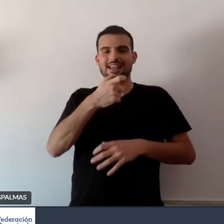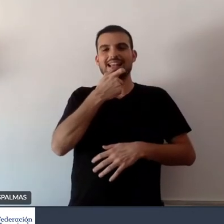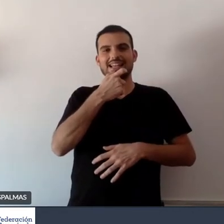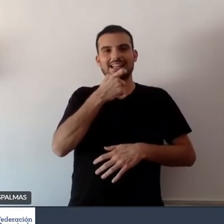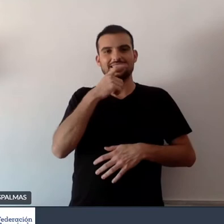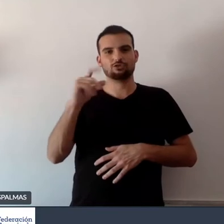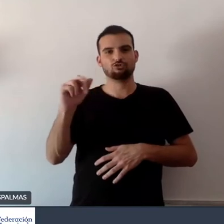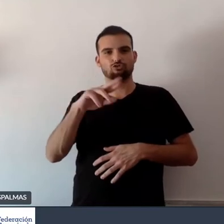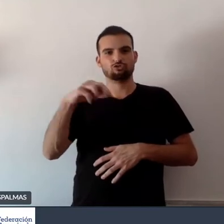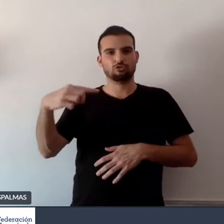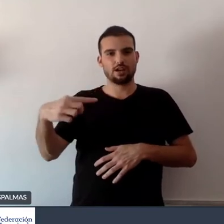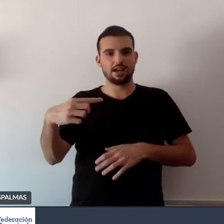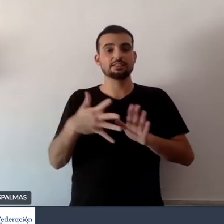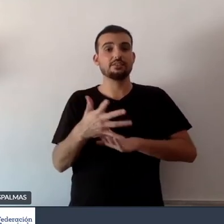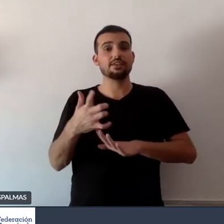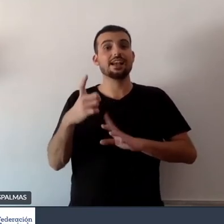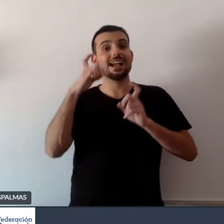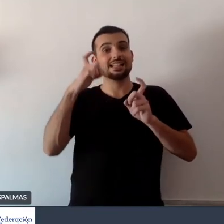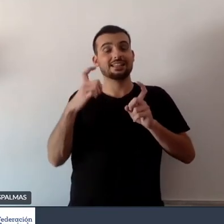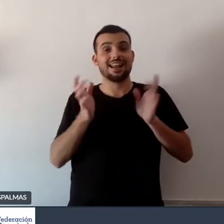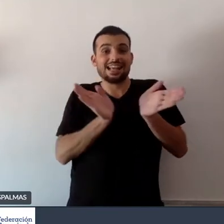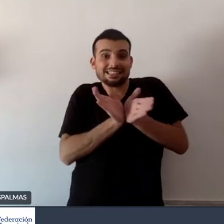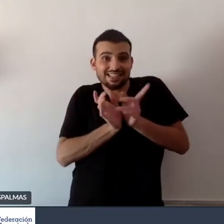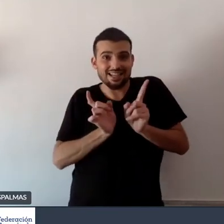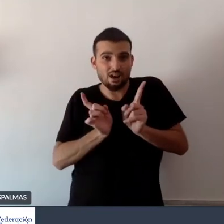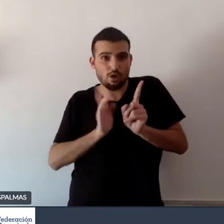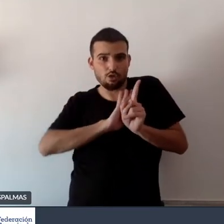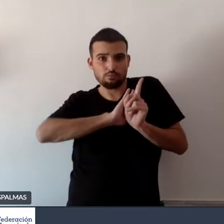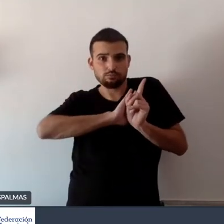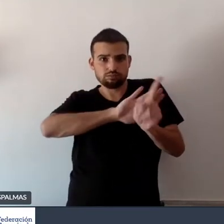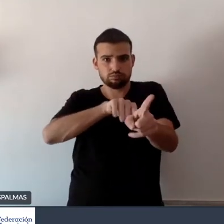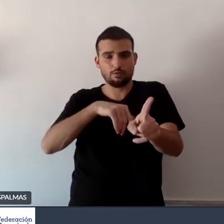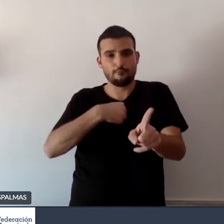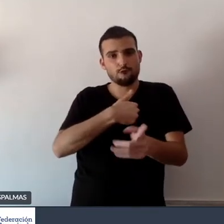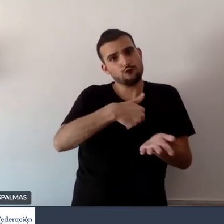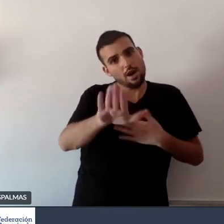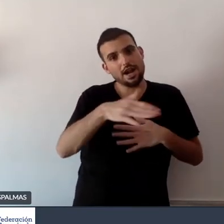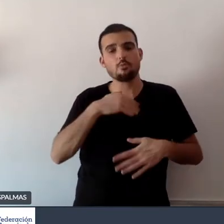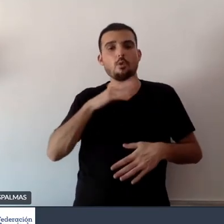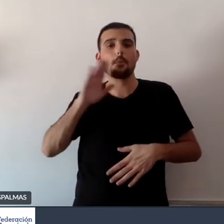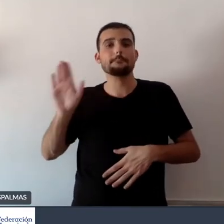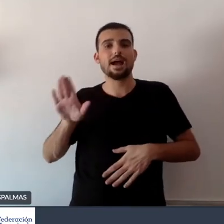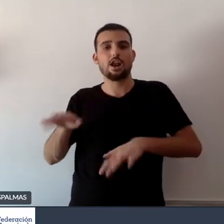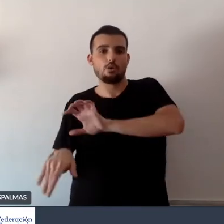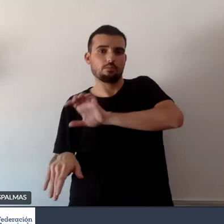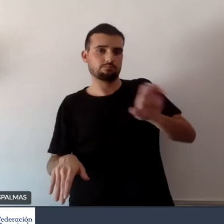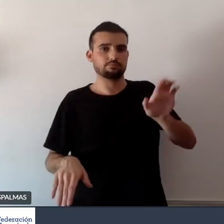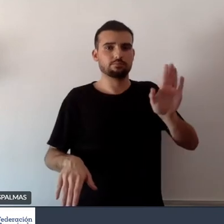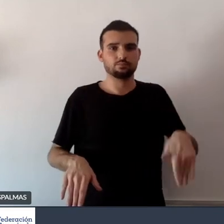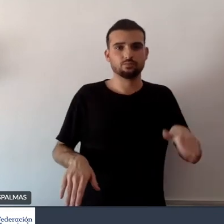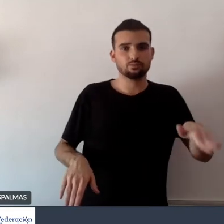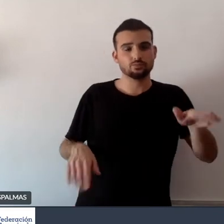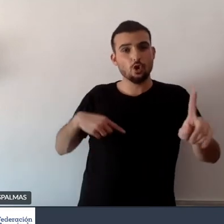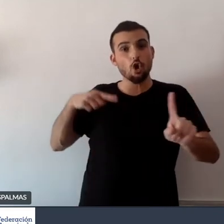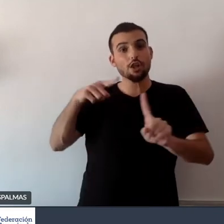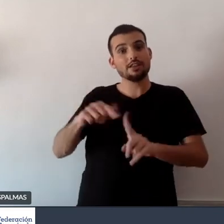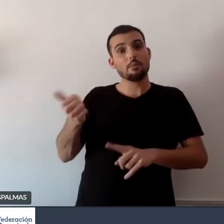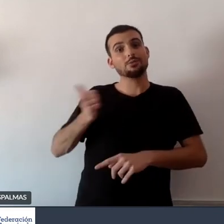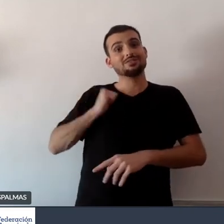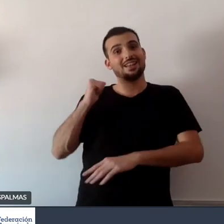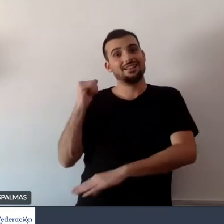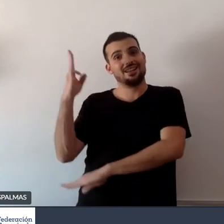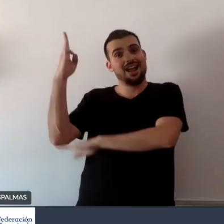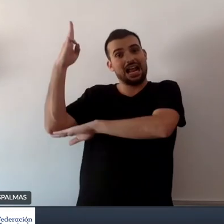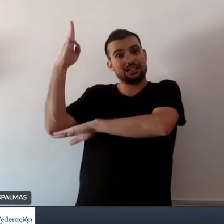hace es sacar al jugador de la esquina con un mano a mano tras bote para luego utilizar a este jugador grande para un bloque directo lateral.